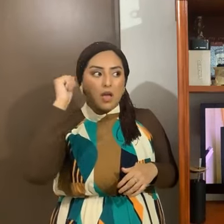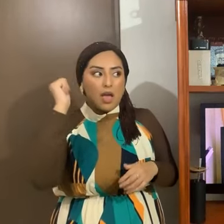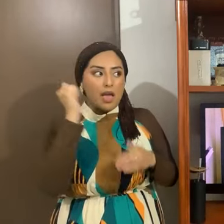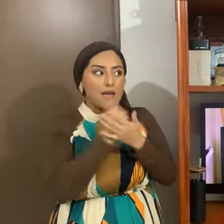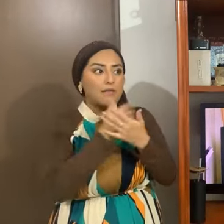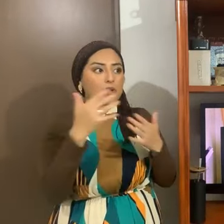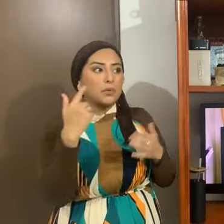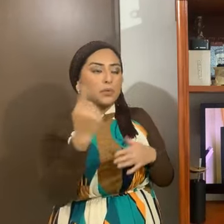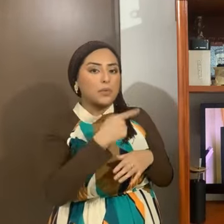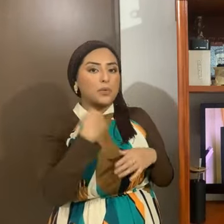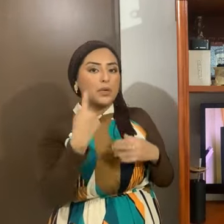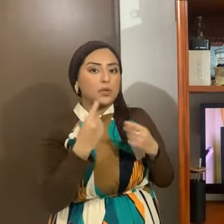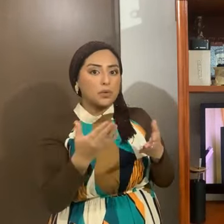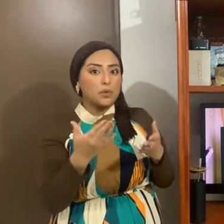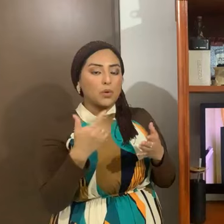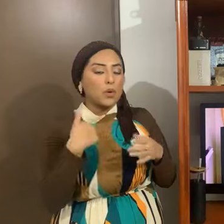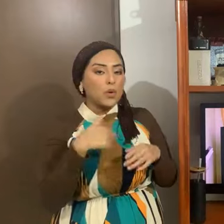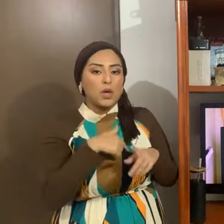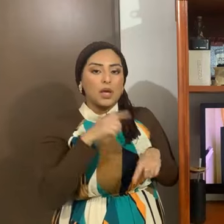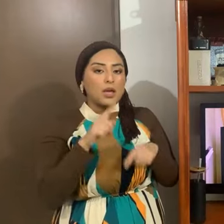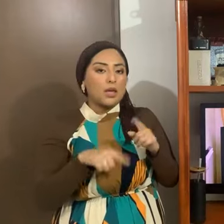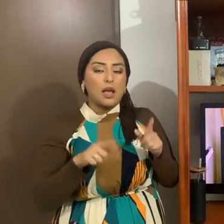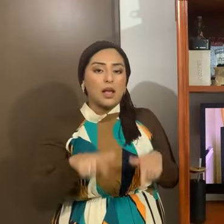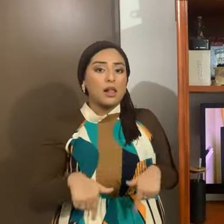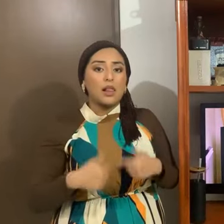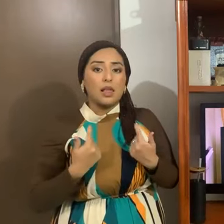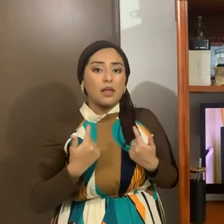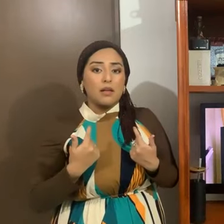cosa que hacemos. No podemos vivir